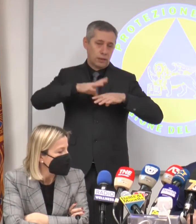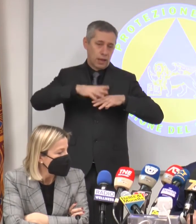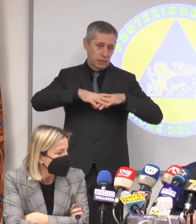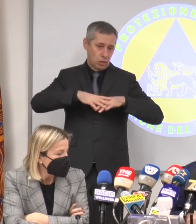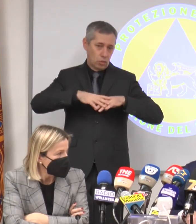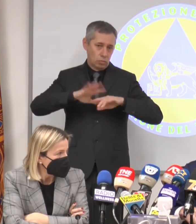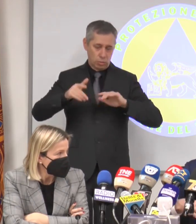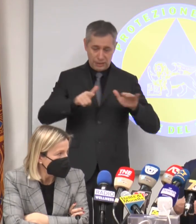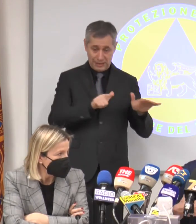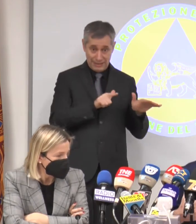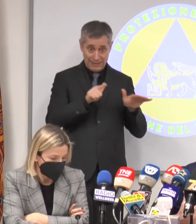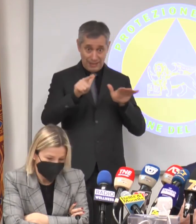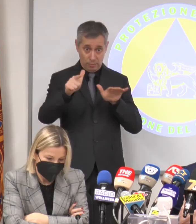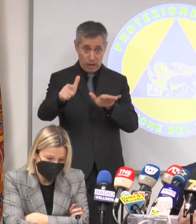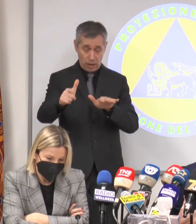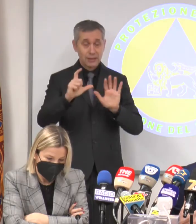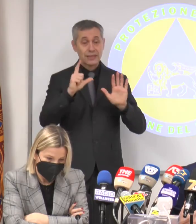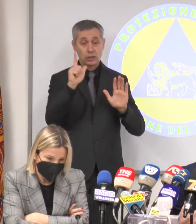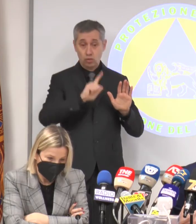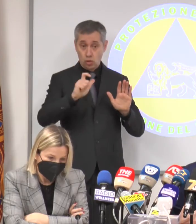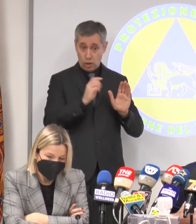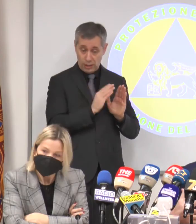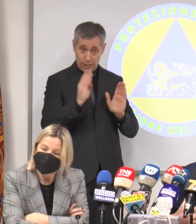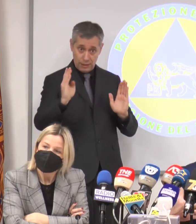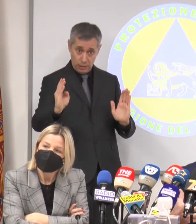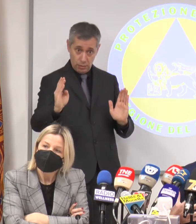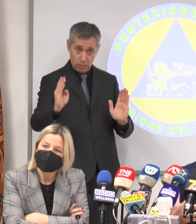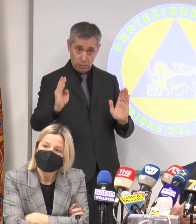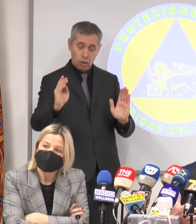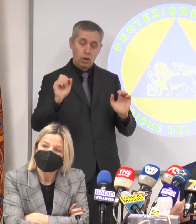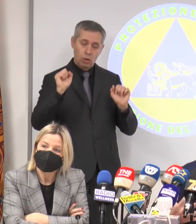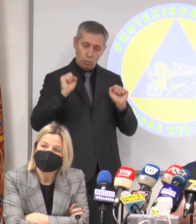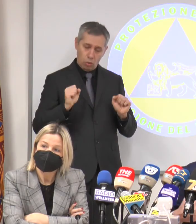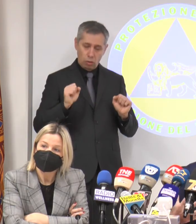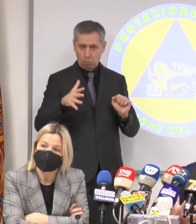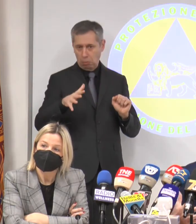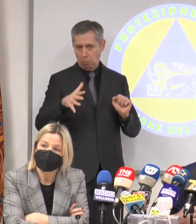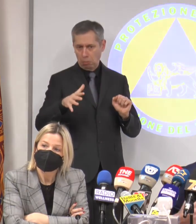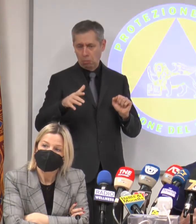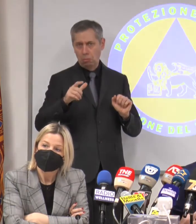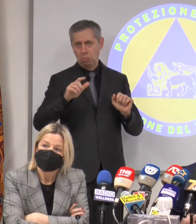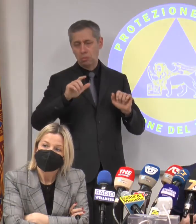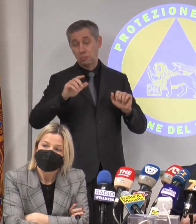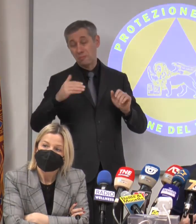giorni. Se ci va un po' meglio, potremmo dire che verosimilmente una settimana, 10